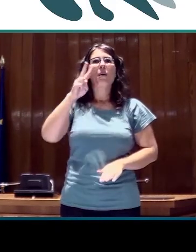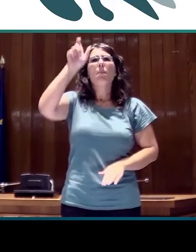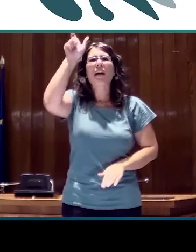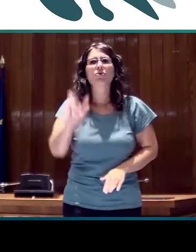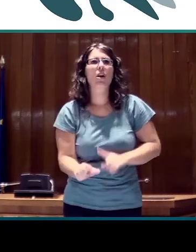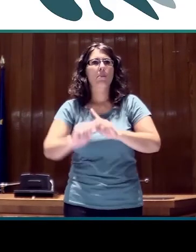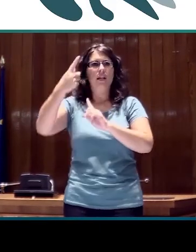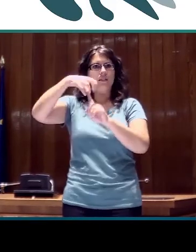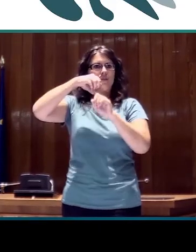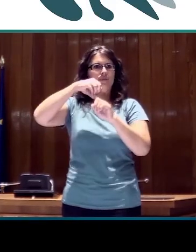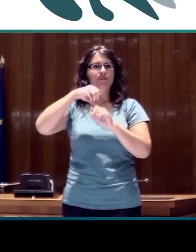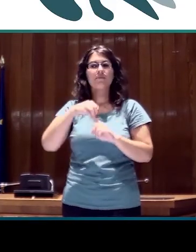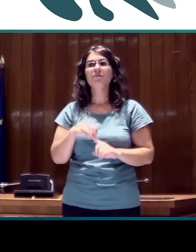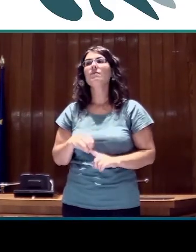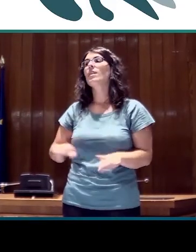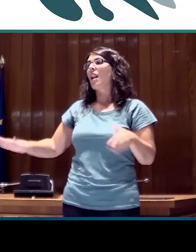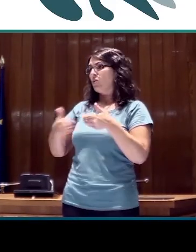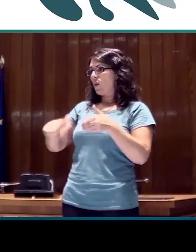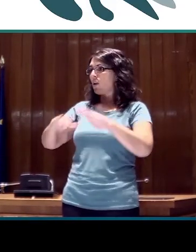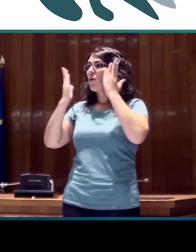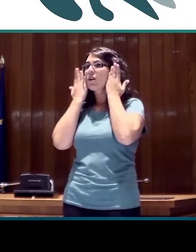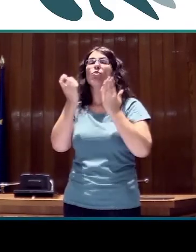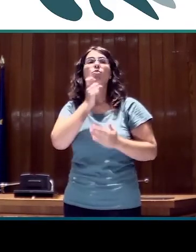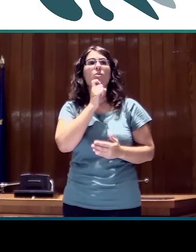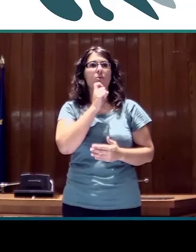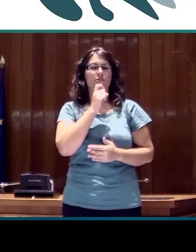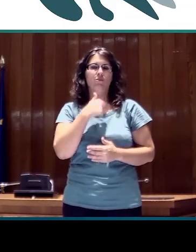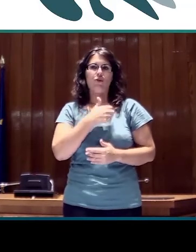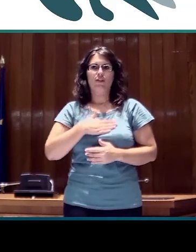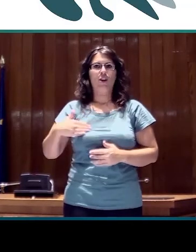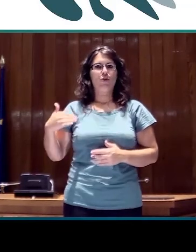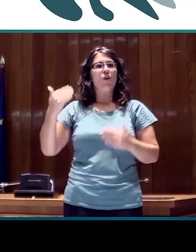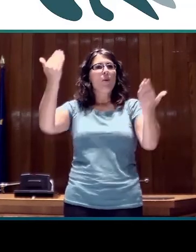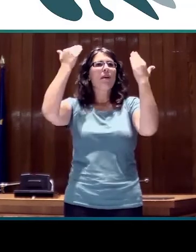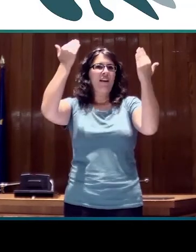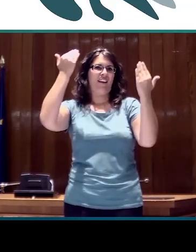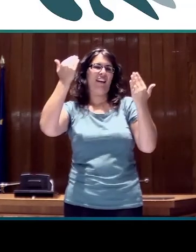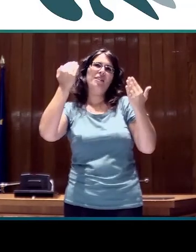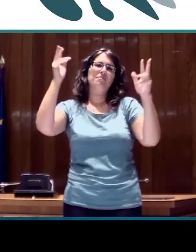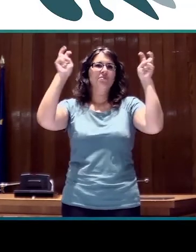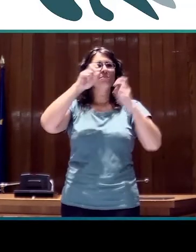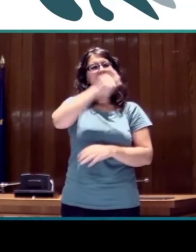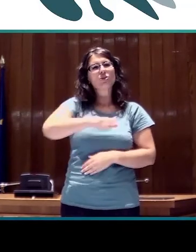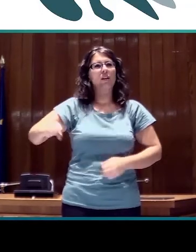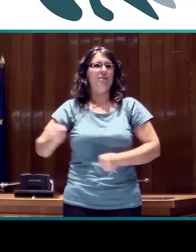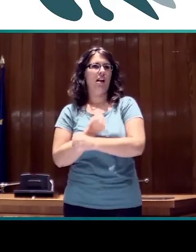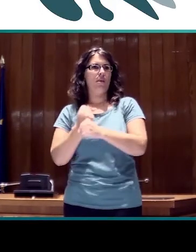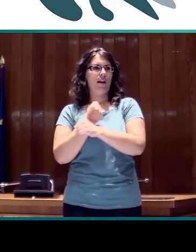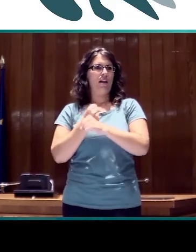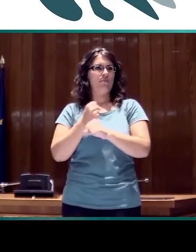clausure este congreso haciendo un homenaje a quienes trabajan por el bienestar del conjunto de la sociedad y